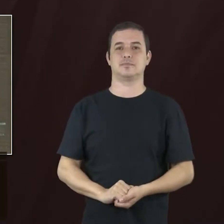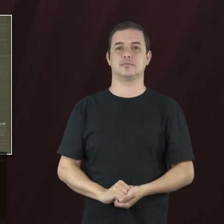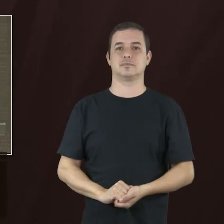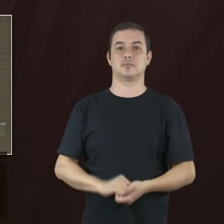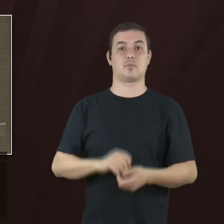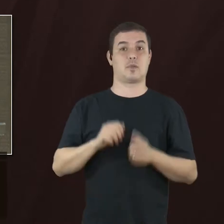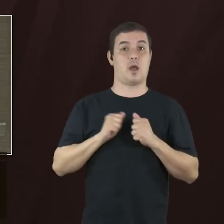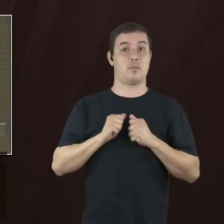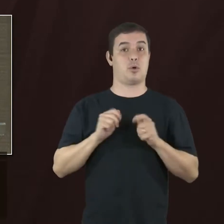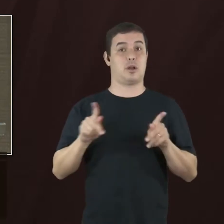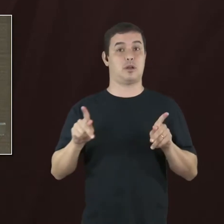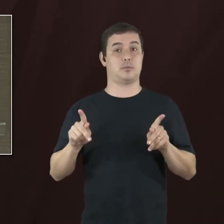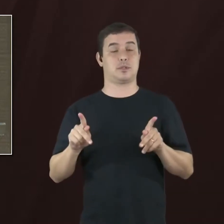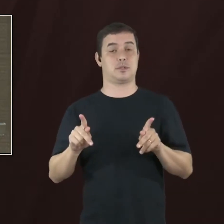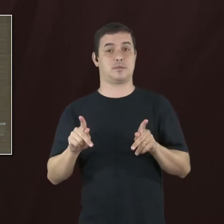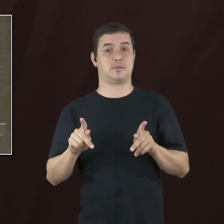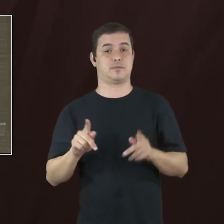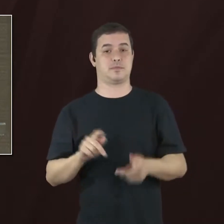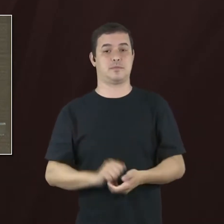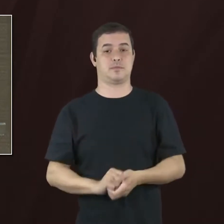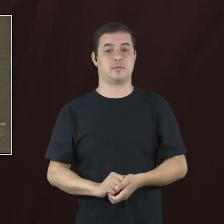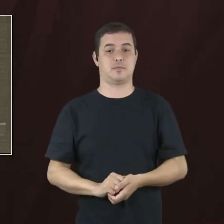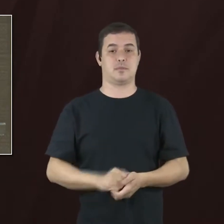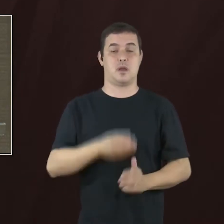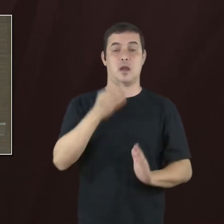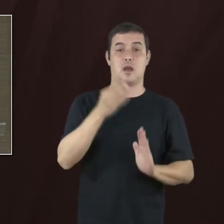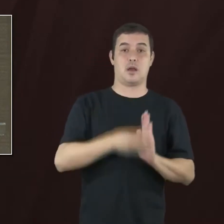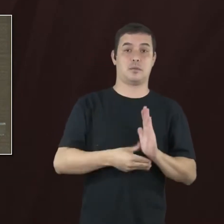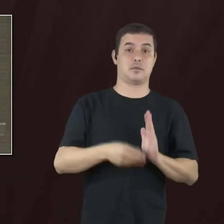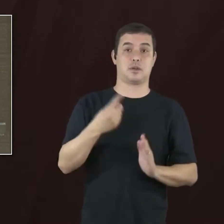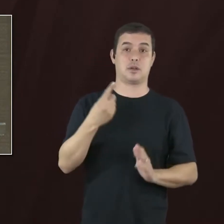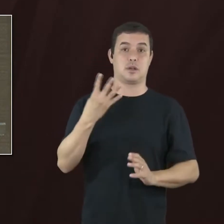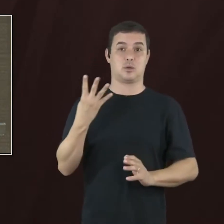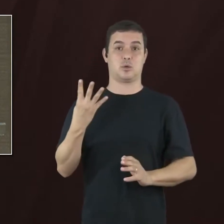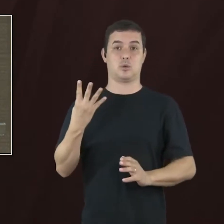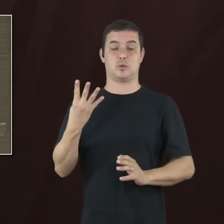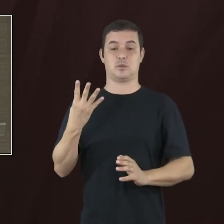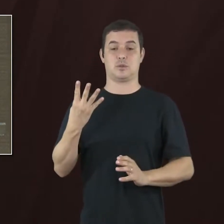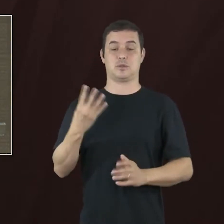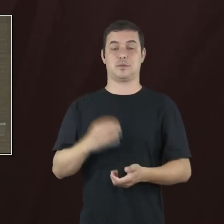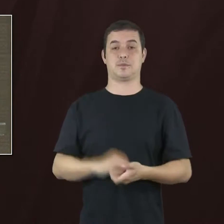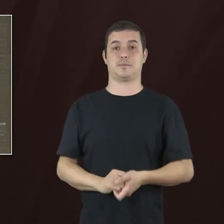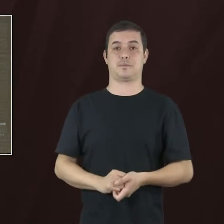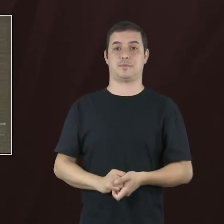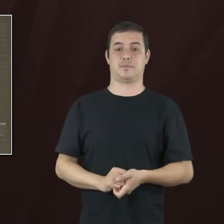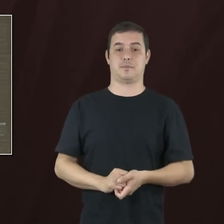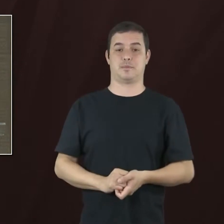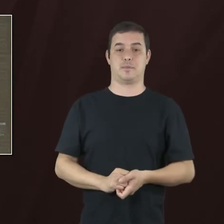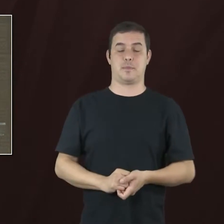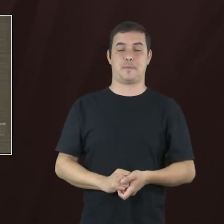Apocalipse 14. Tudo isso é fora do script, tá? Apocalipse 14.